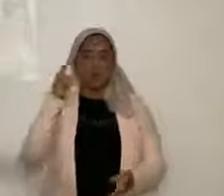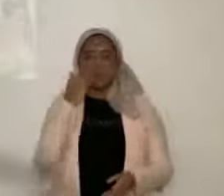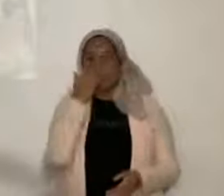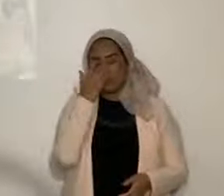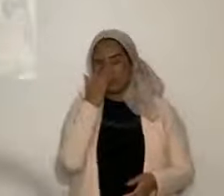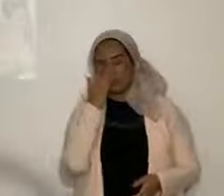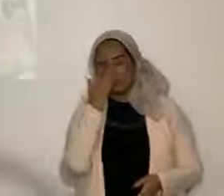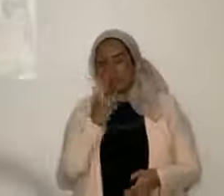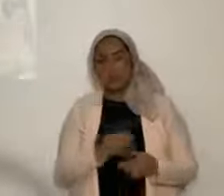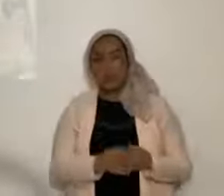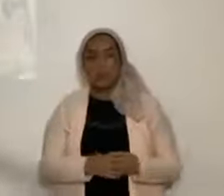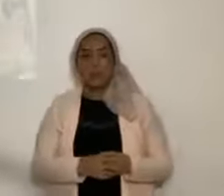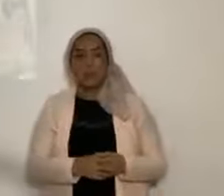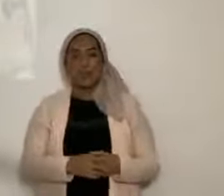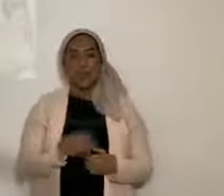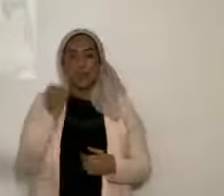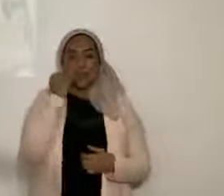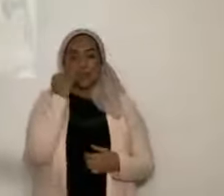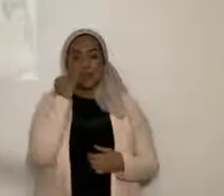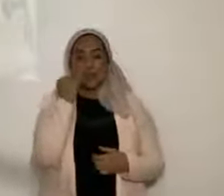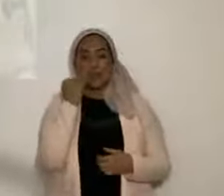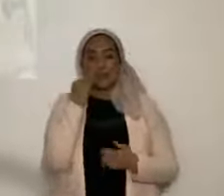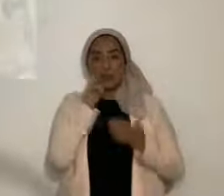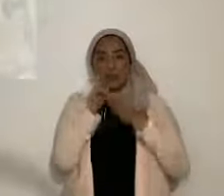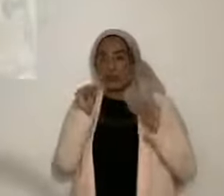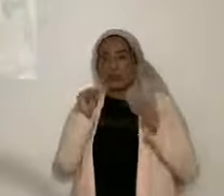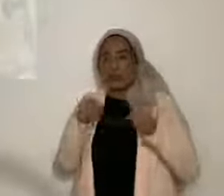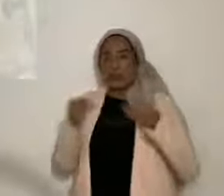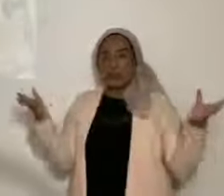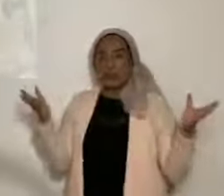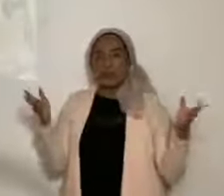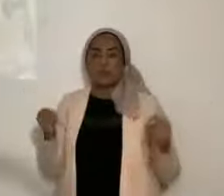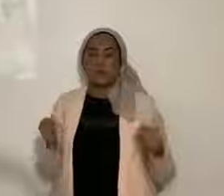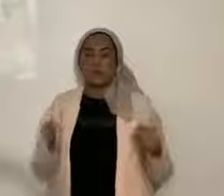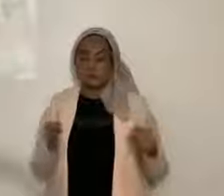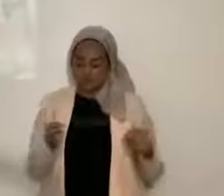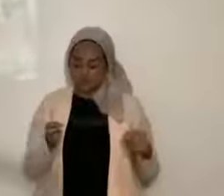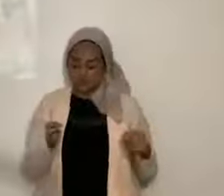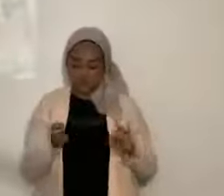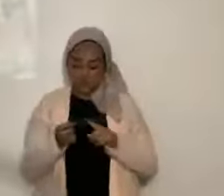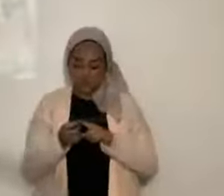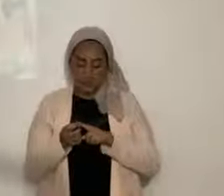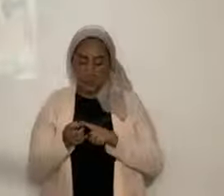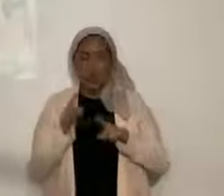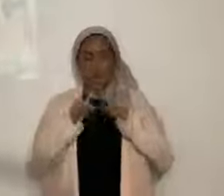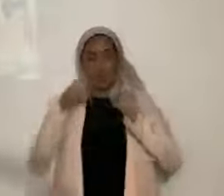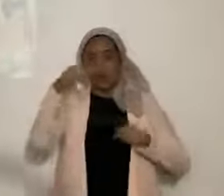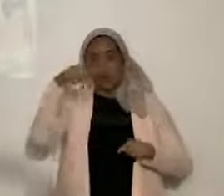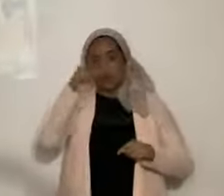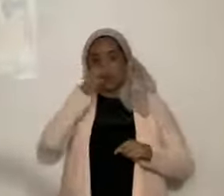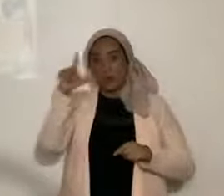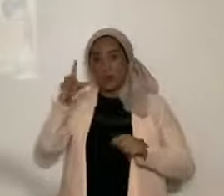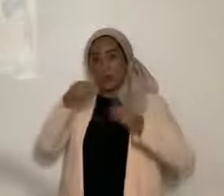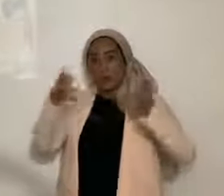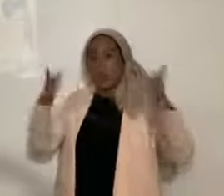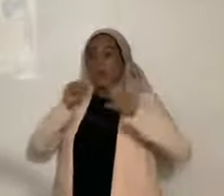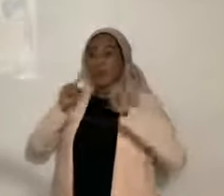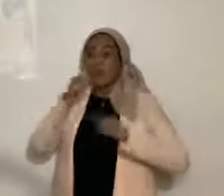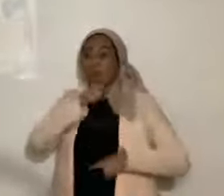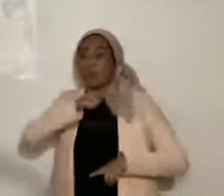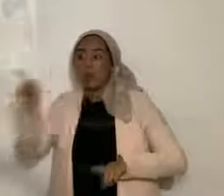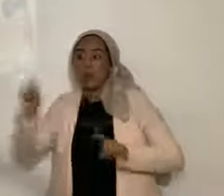Entonces, si él se los hubiera dicho, pero en lugar de eso les dice, pero ustedes